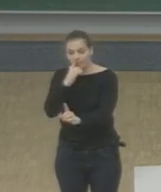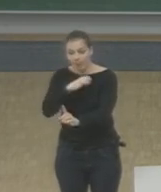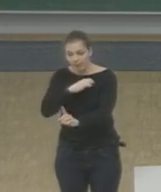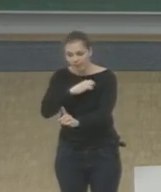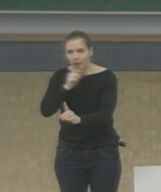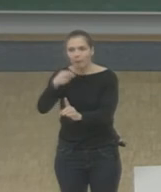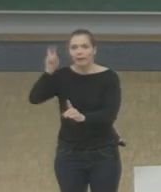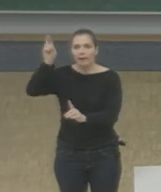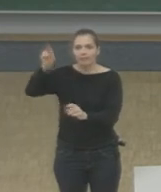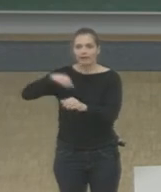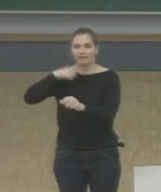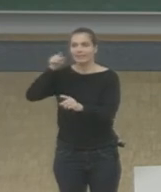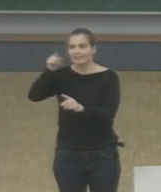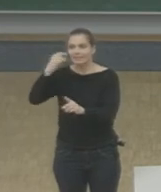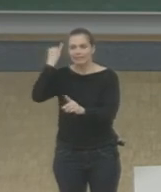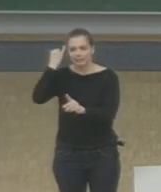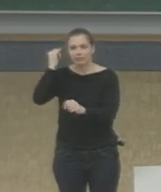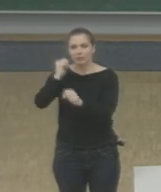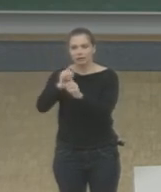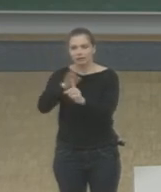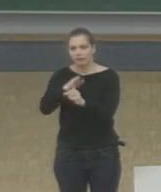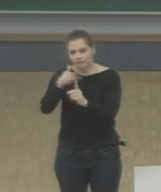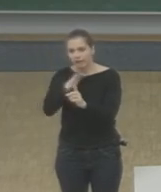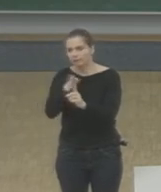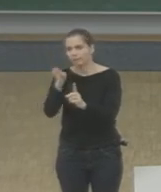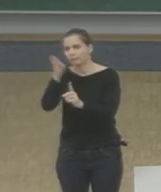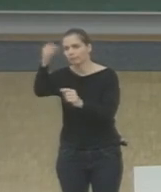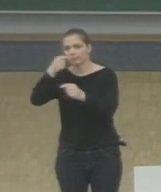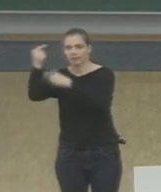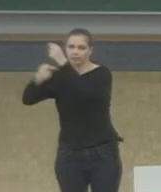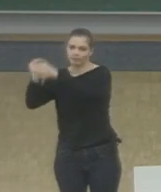in Richtung dieses Ideals weiterzuentwickeln.